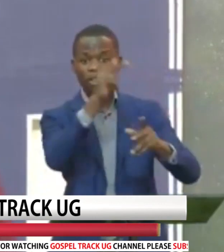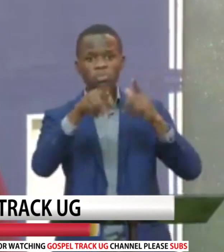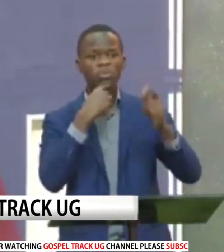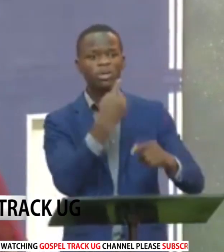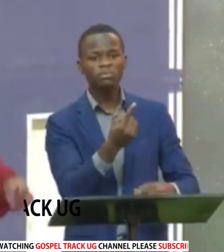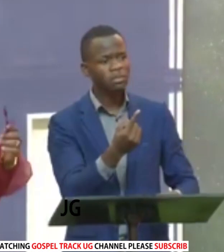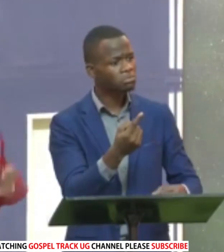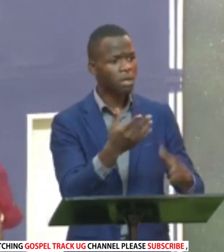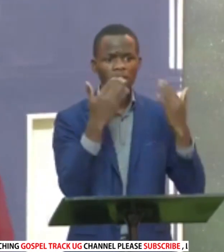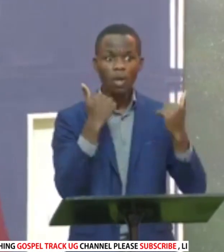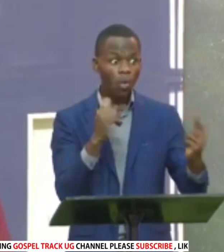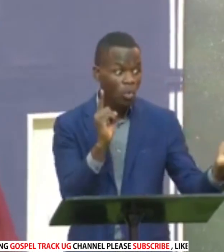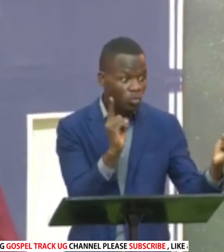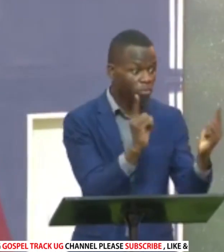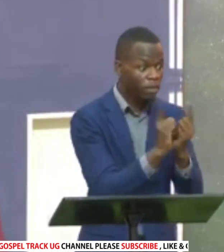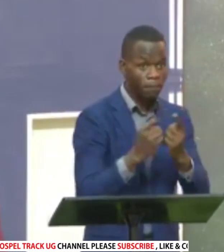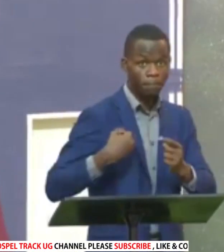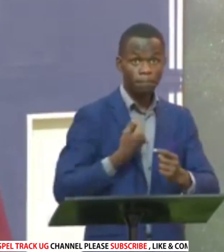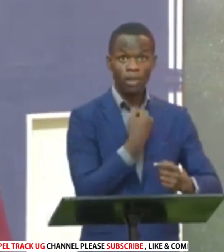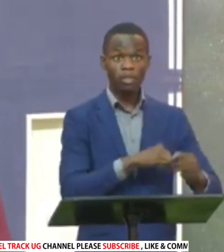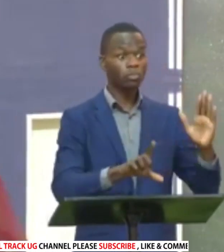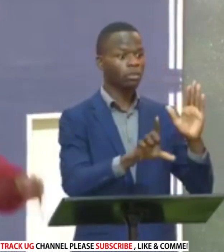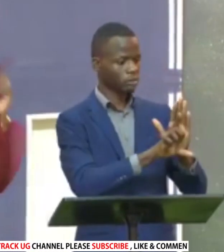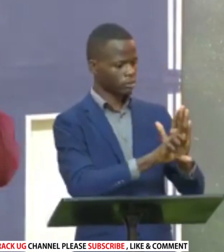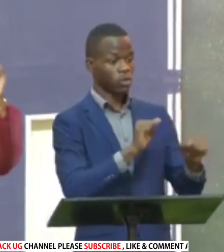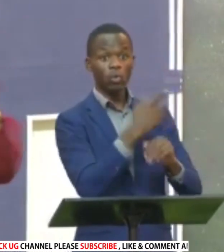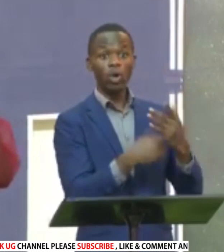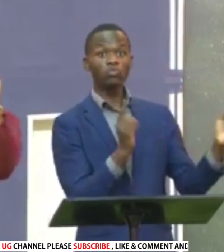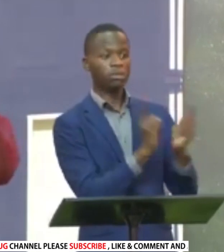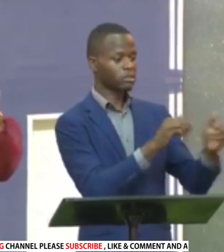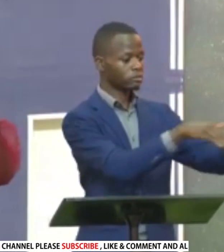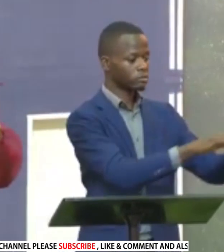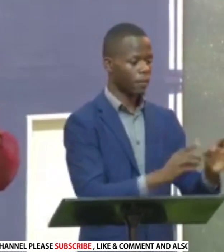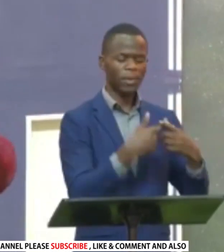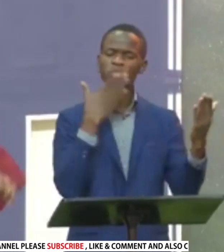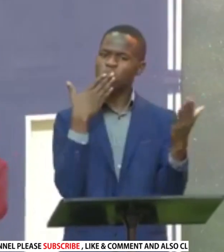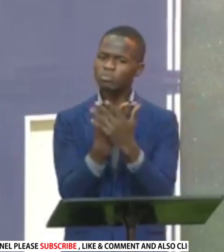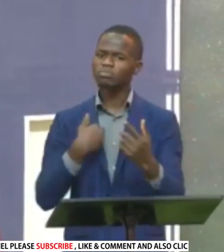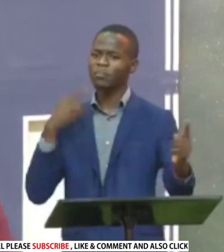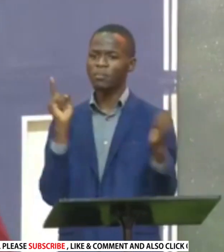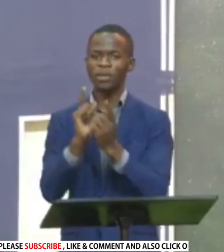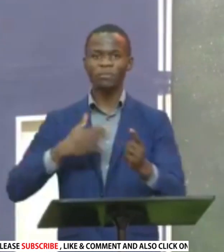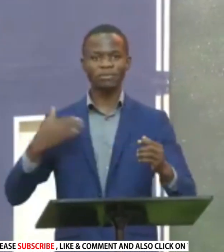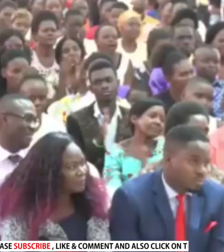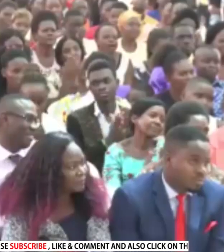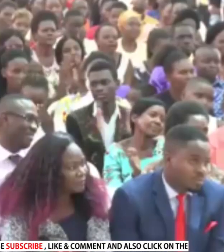bagamba nti okusanga nazaala osanga malaalo naye nze nalyoka nensanga nazaala wange